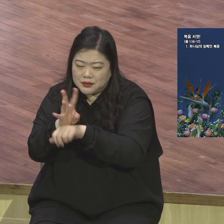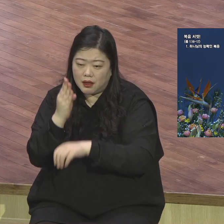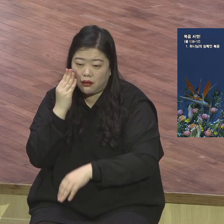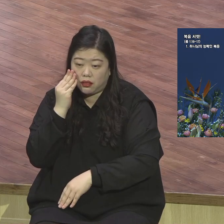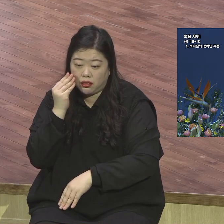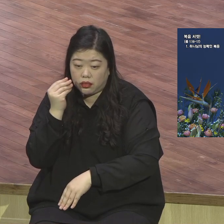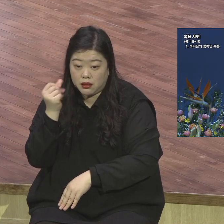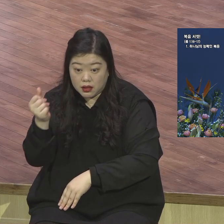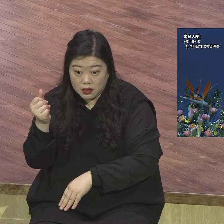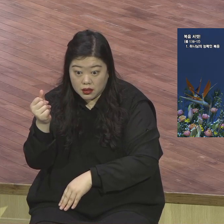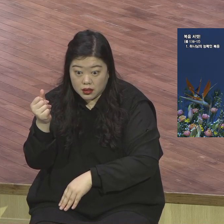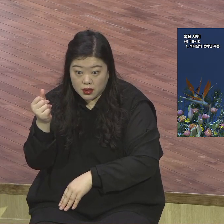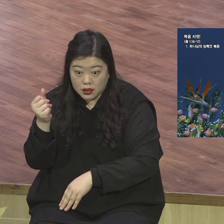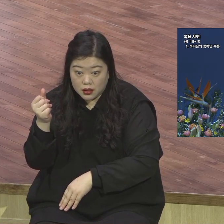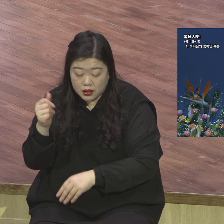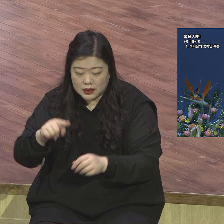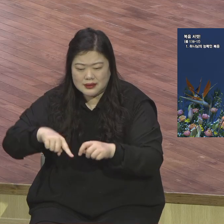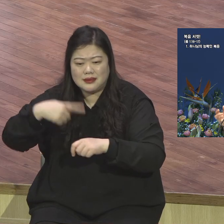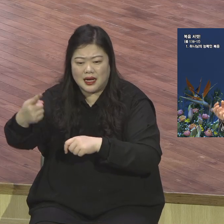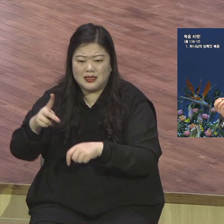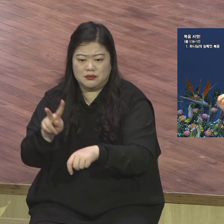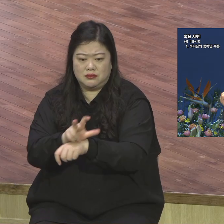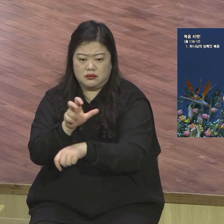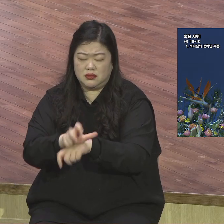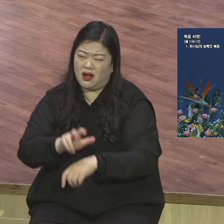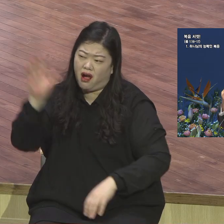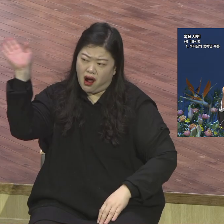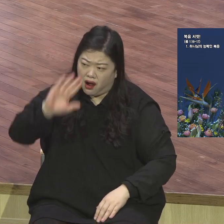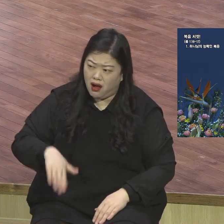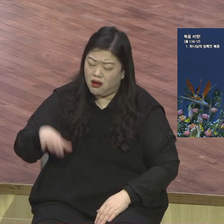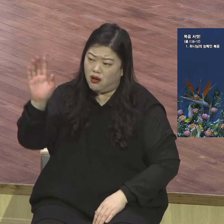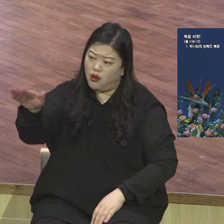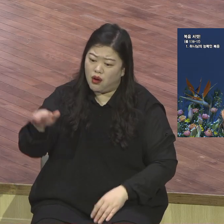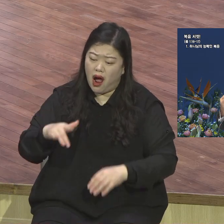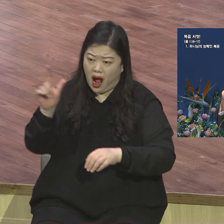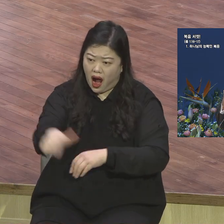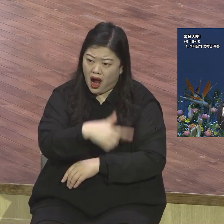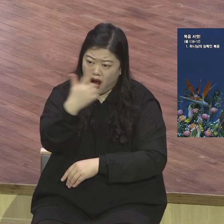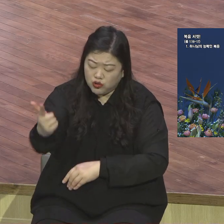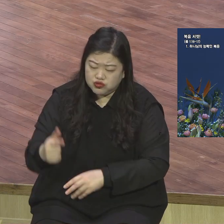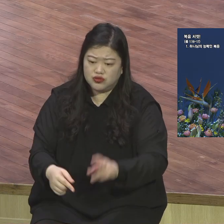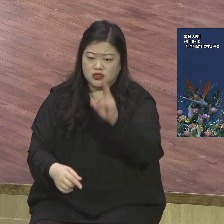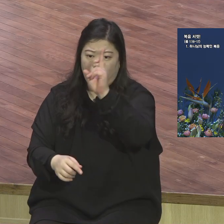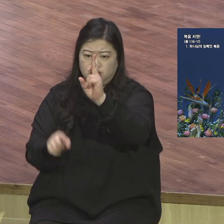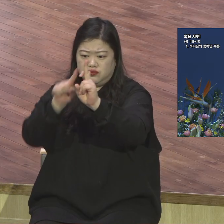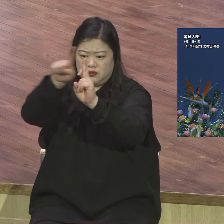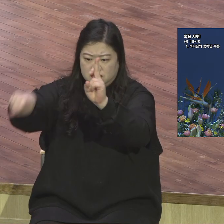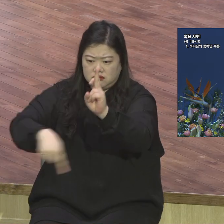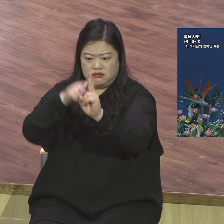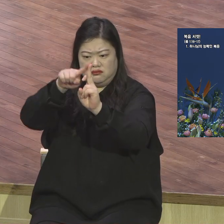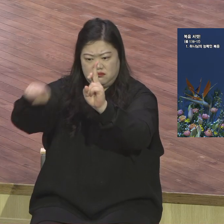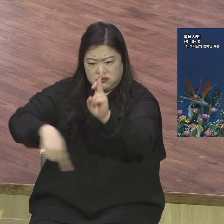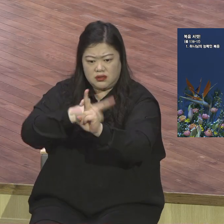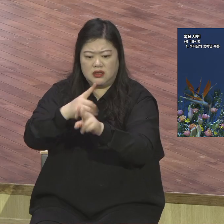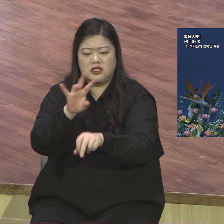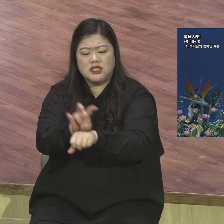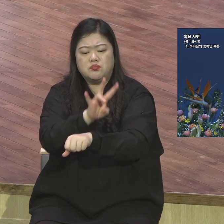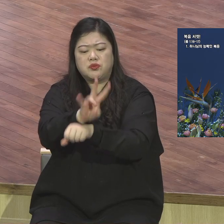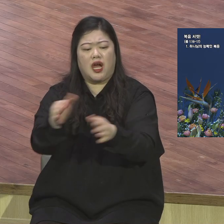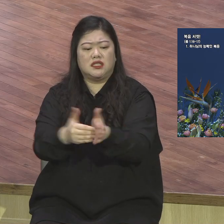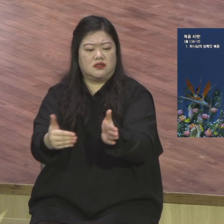뭐예요? 25죠. 25라는 것은 나를 통해서 하나님의 일이 이루어지는 것을